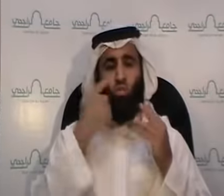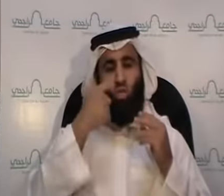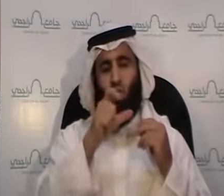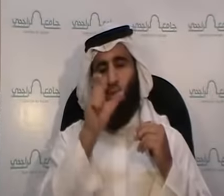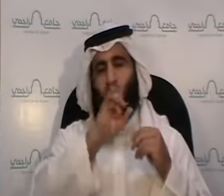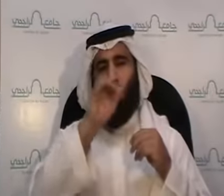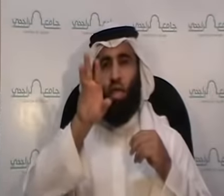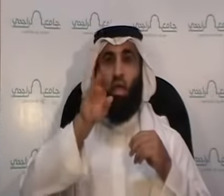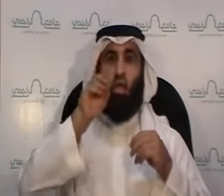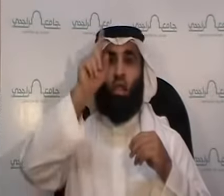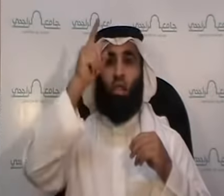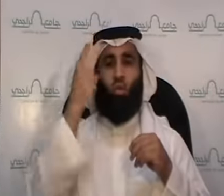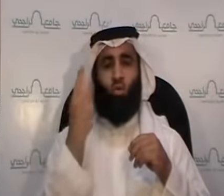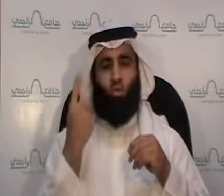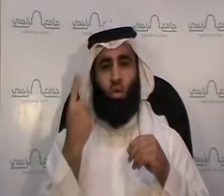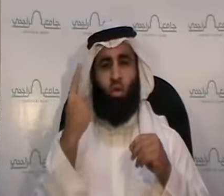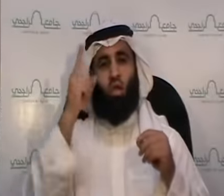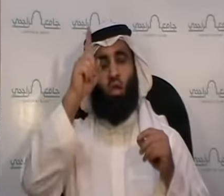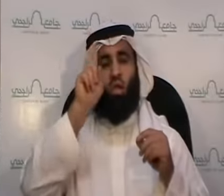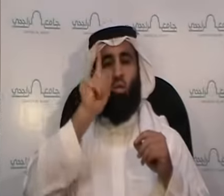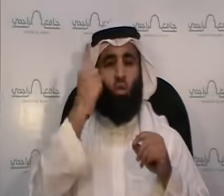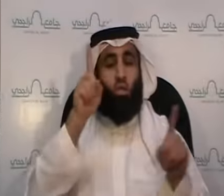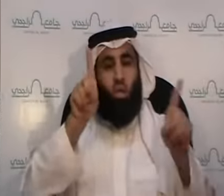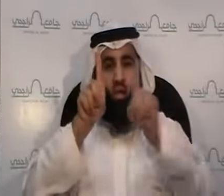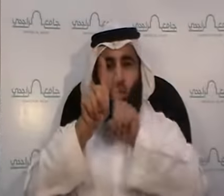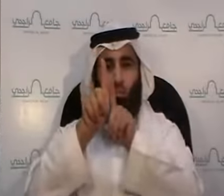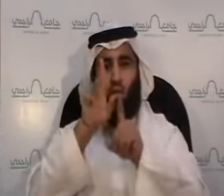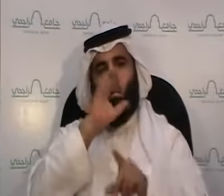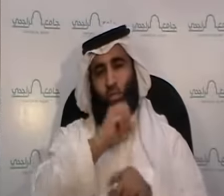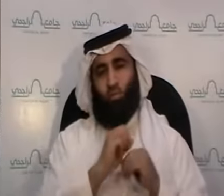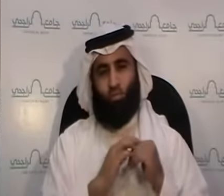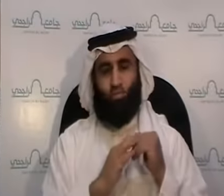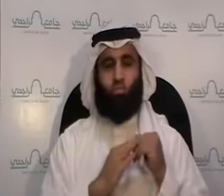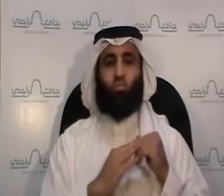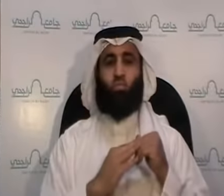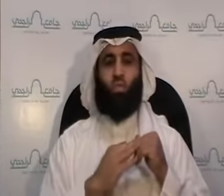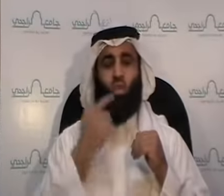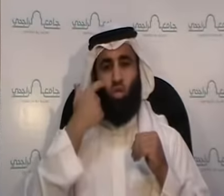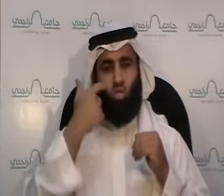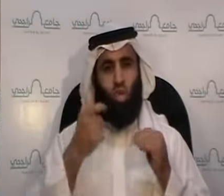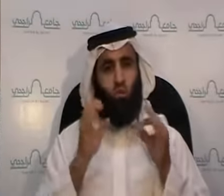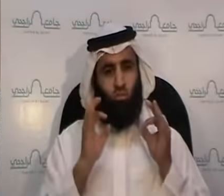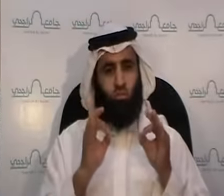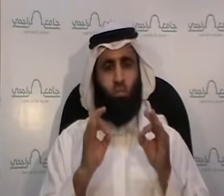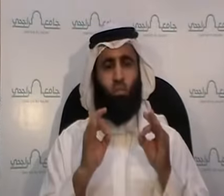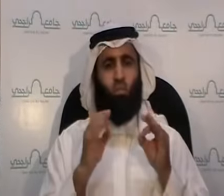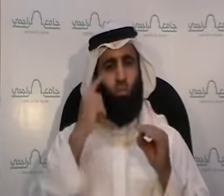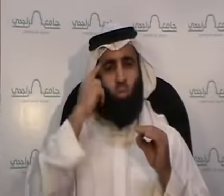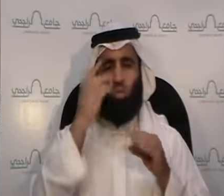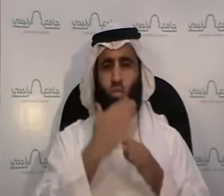إله إلا الله وحده لا شريك له، شهادة نرجو بها النجاة